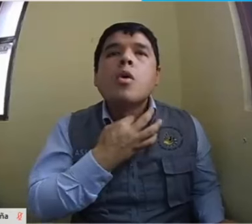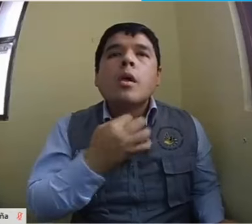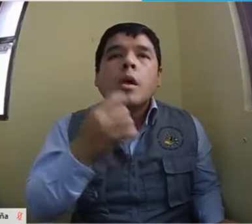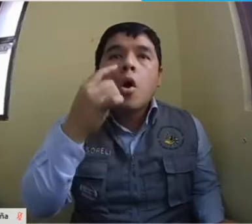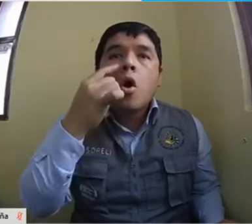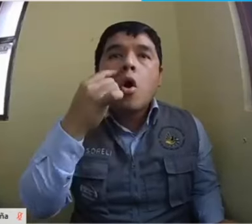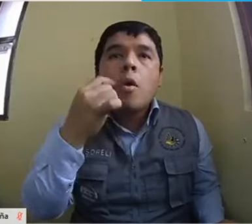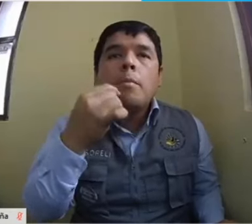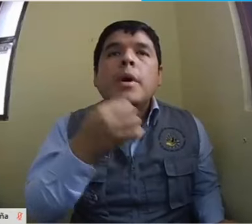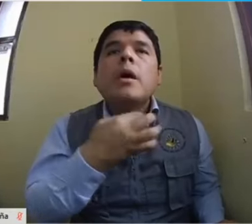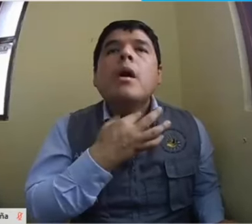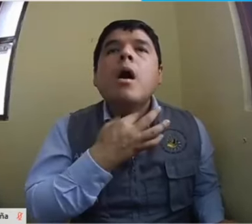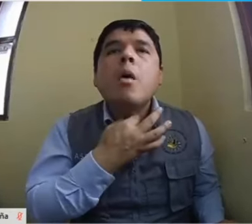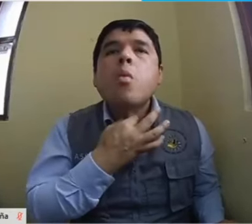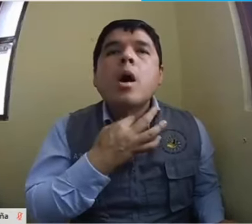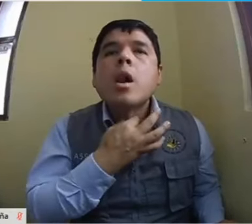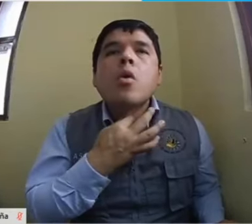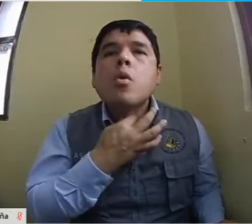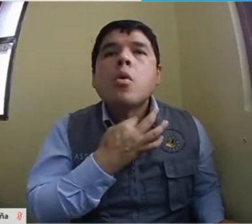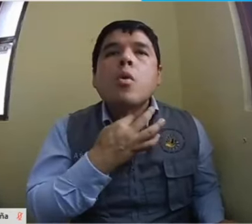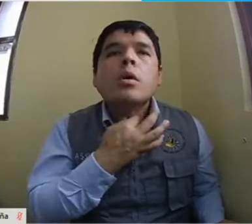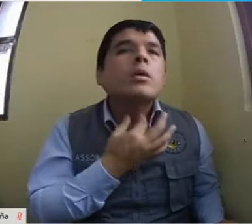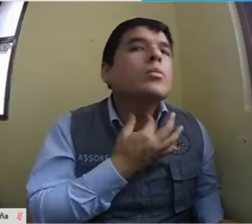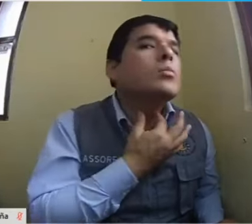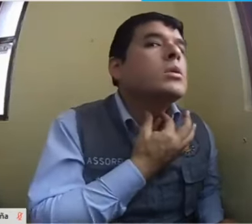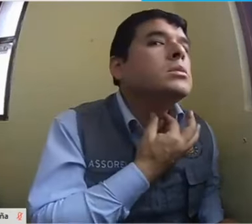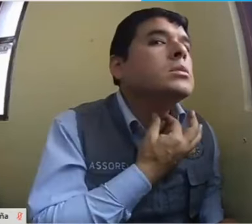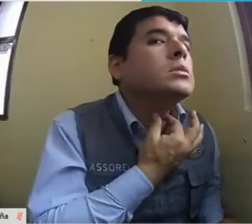Hombre, abuelo, abuelo,